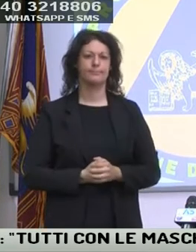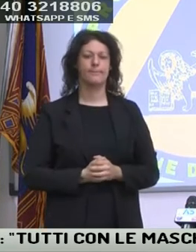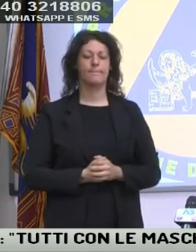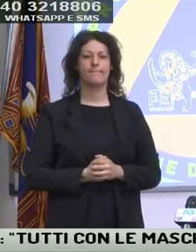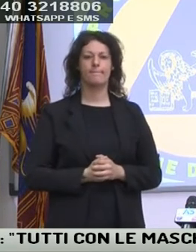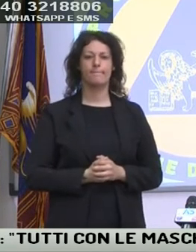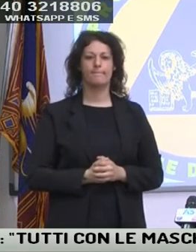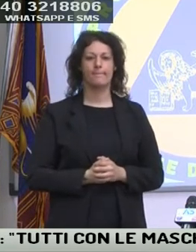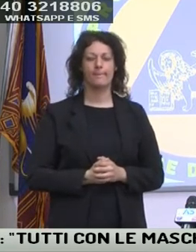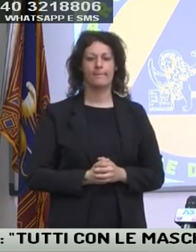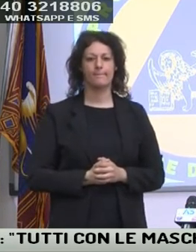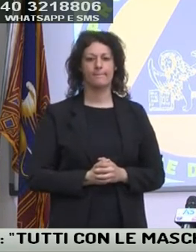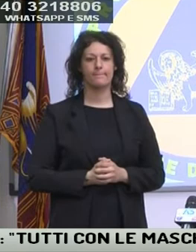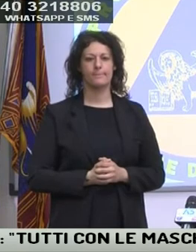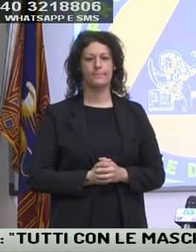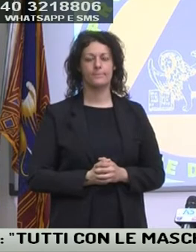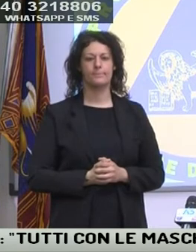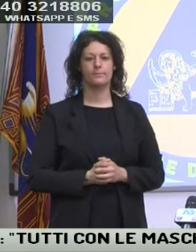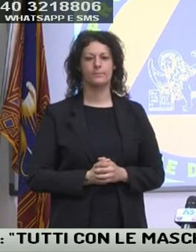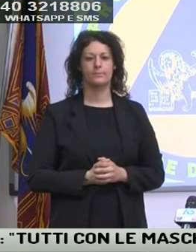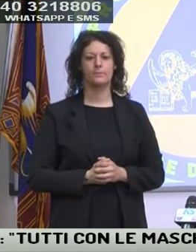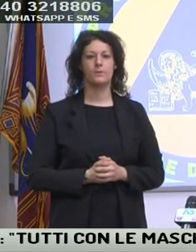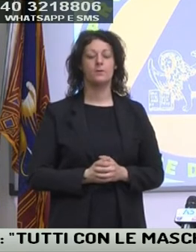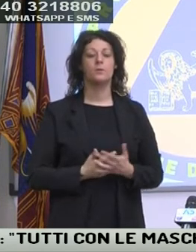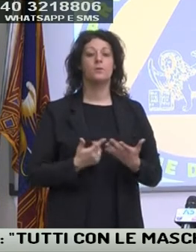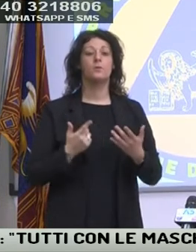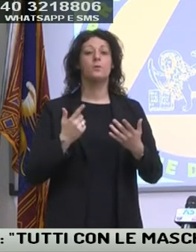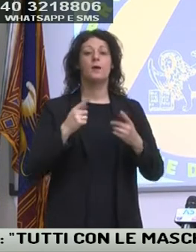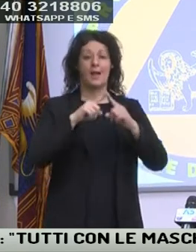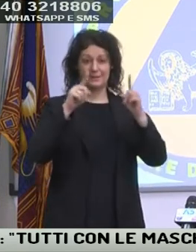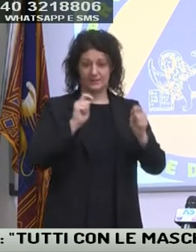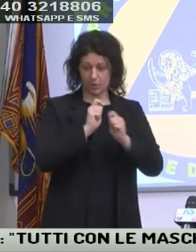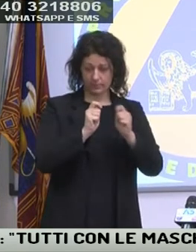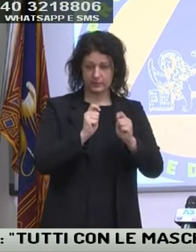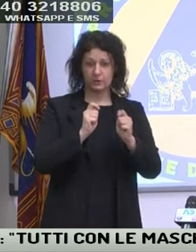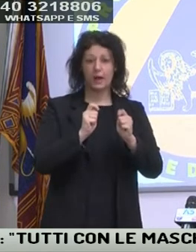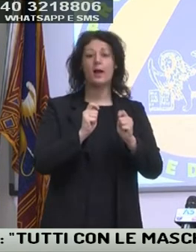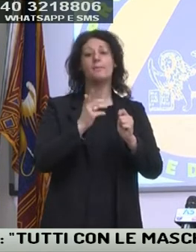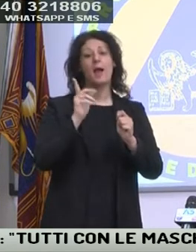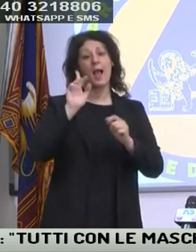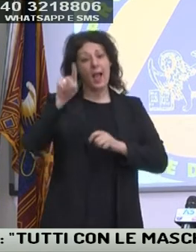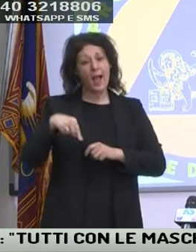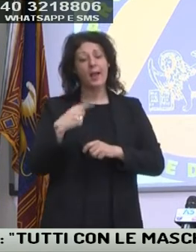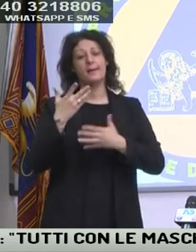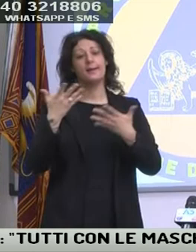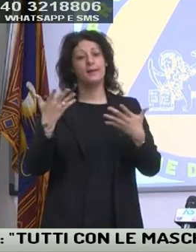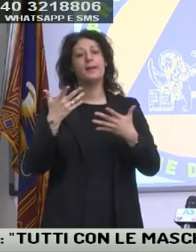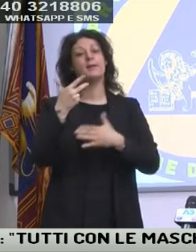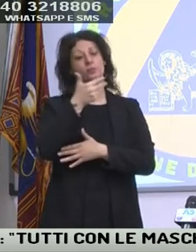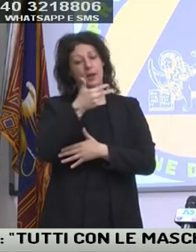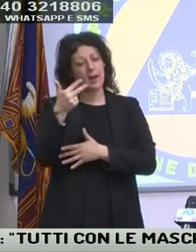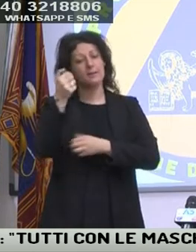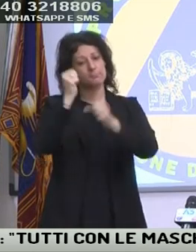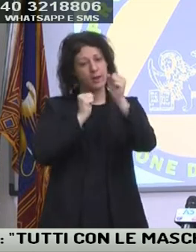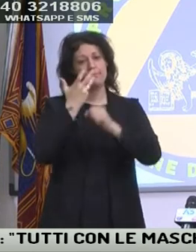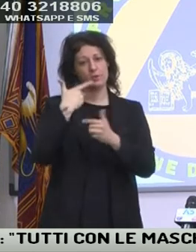E dall'altro, ovviamente, il tema, oltre a tutte le attività commerciali, il tema delle bevande e degli alimenti, quindi il tema dei ristoranti